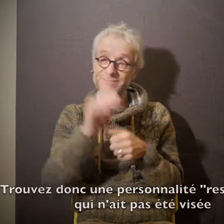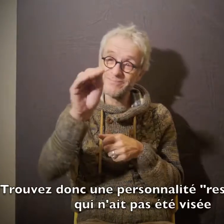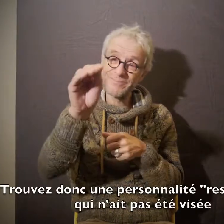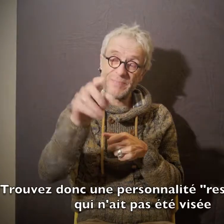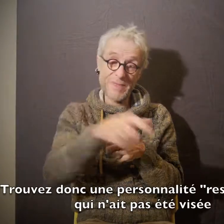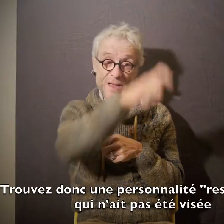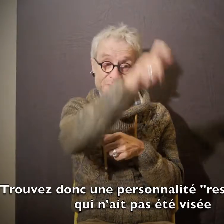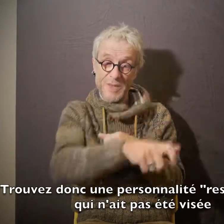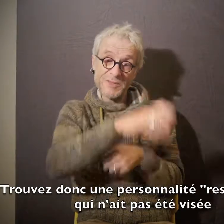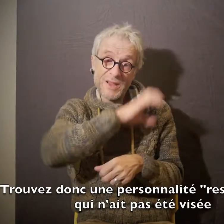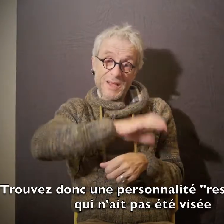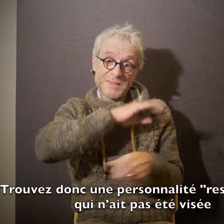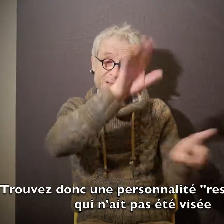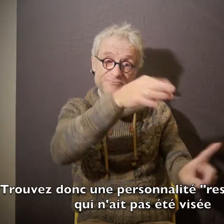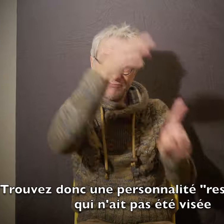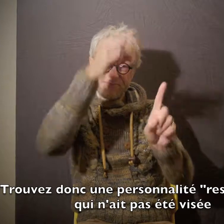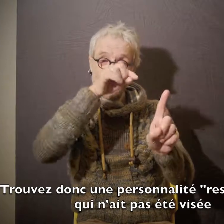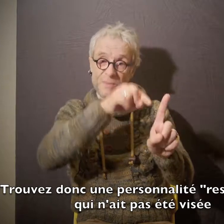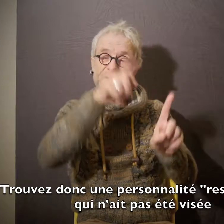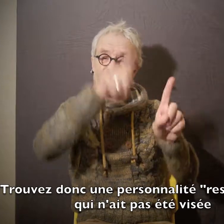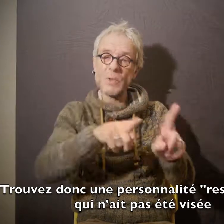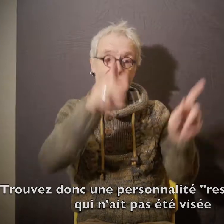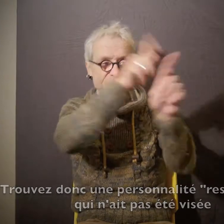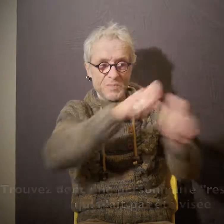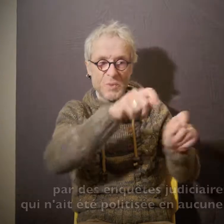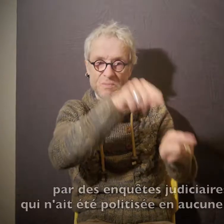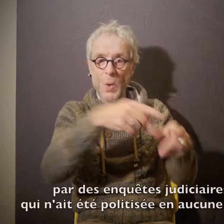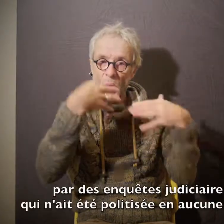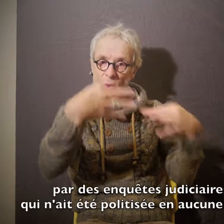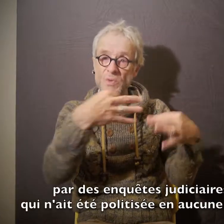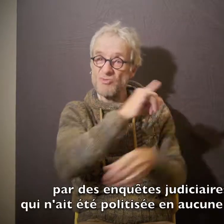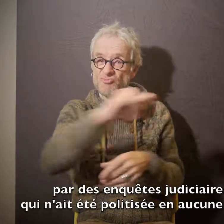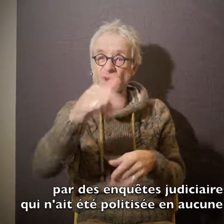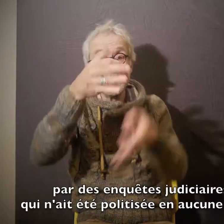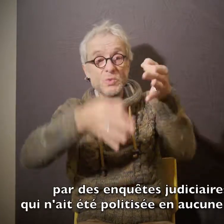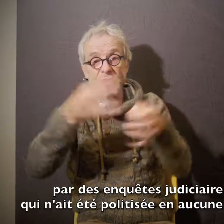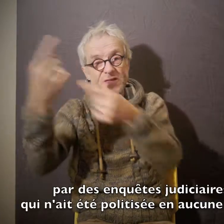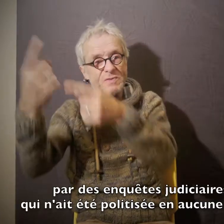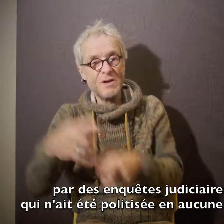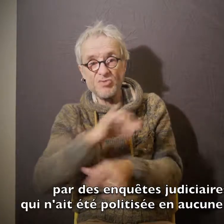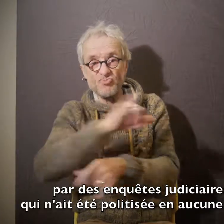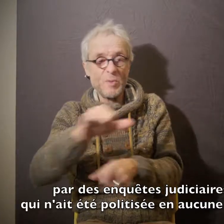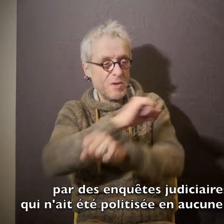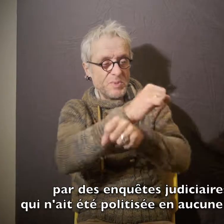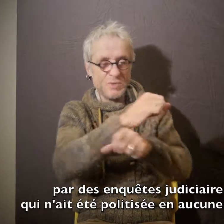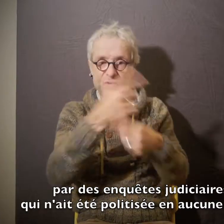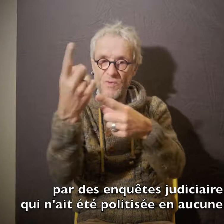Trouvez donc une personnalité respectable qui n'ait pas été visée par des enquêtes judiciaires, qui n'ait été politisée en